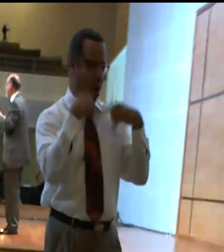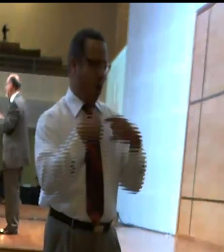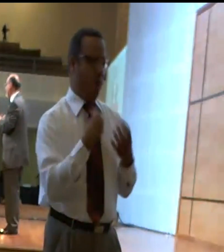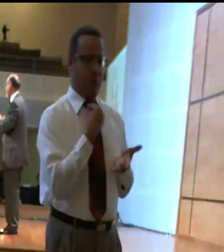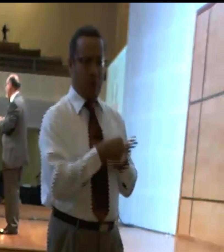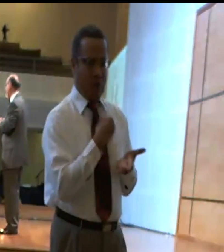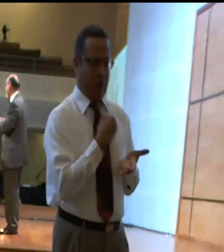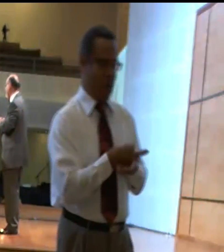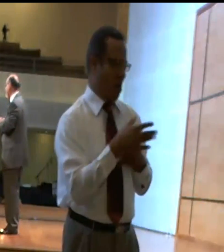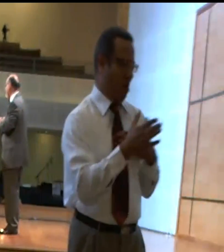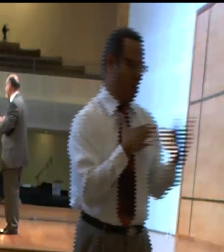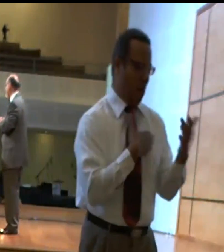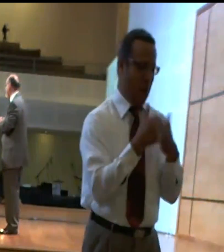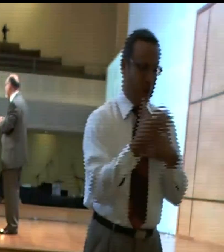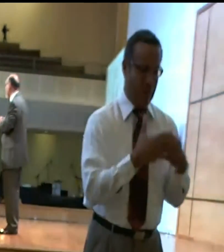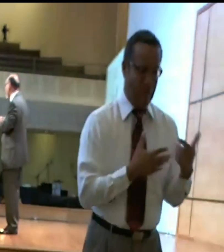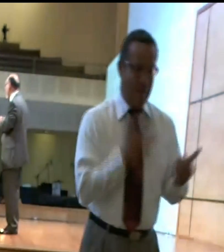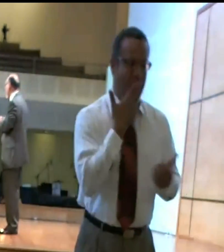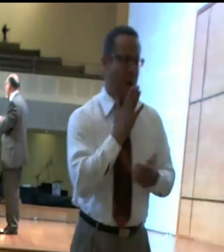virtudes.